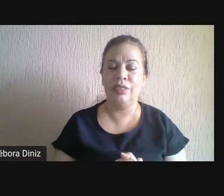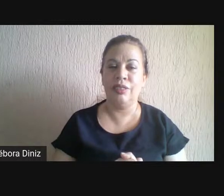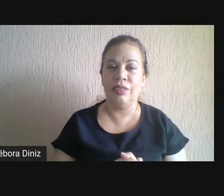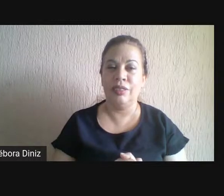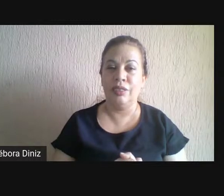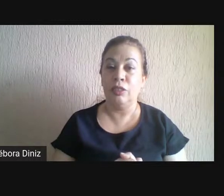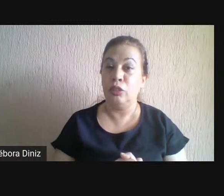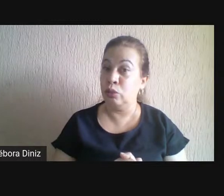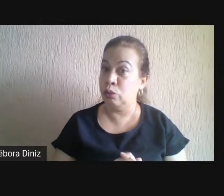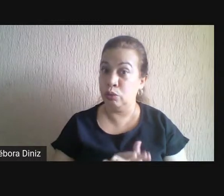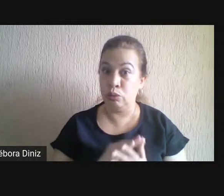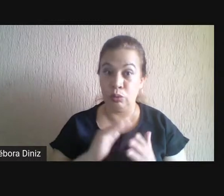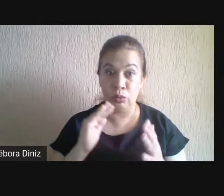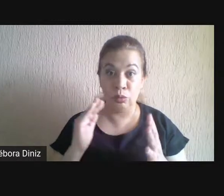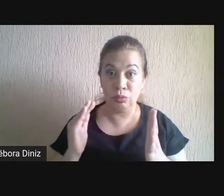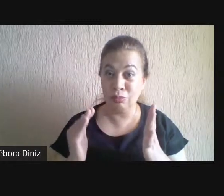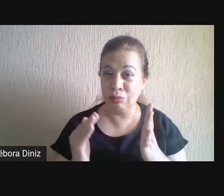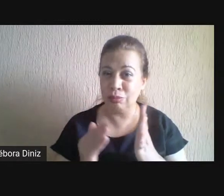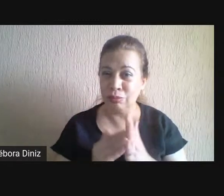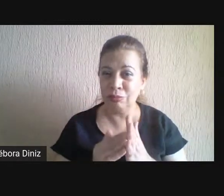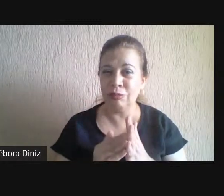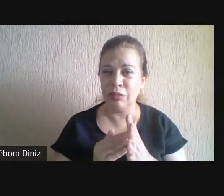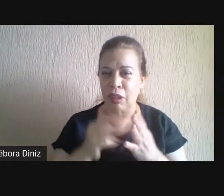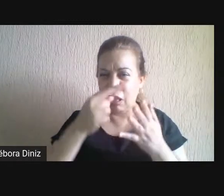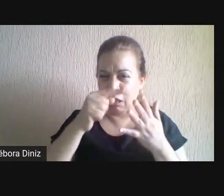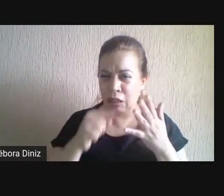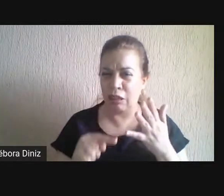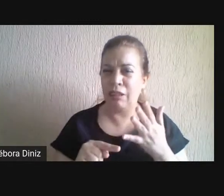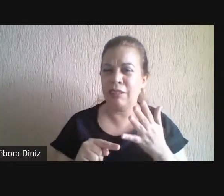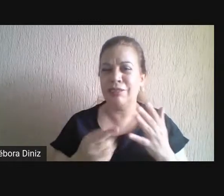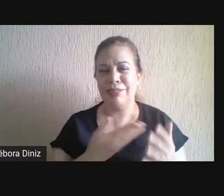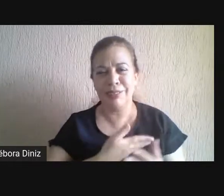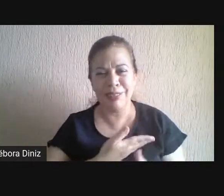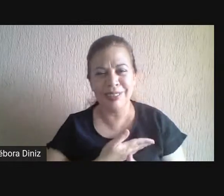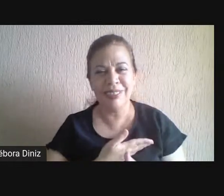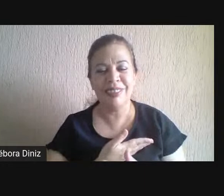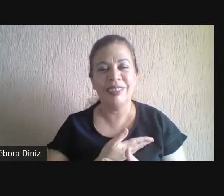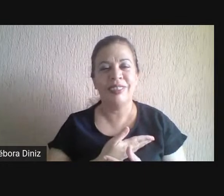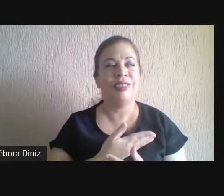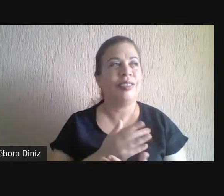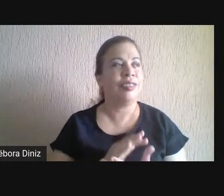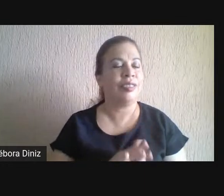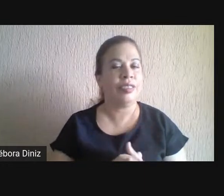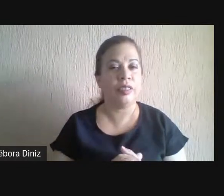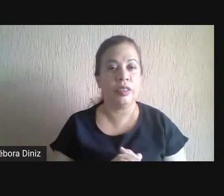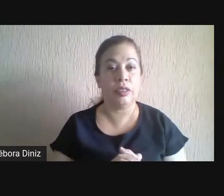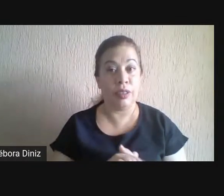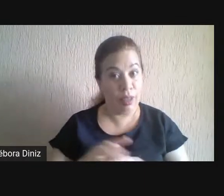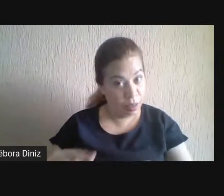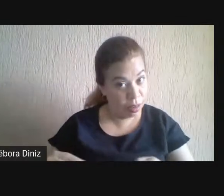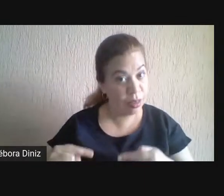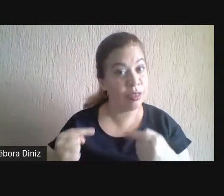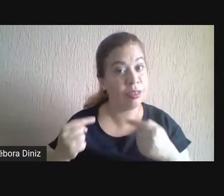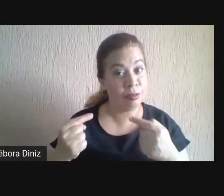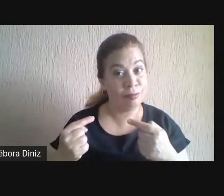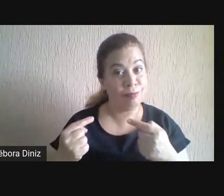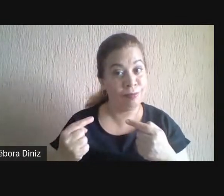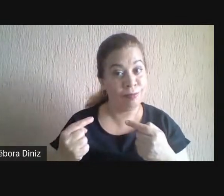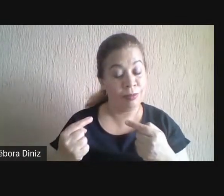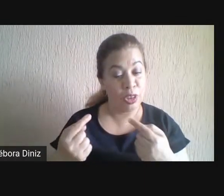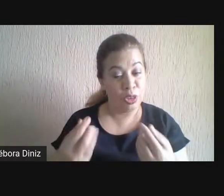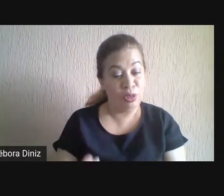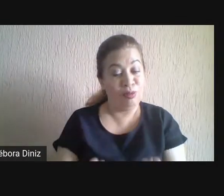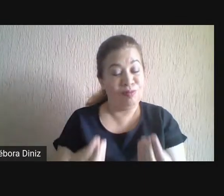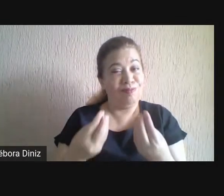isso tudo, meus amigos e minhas amigas, é um desafio que se nos apresenta.